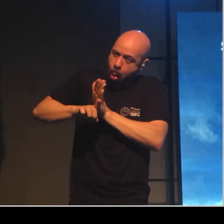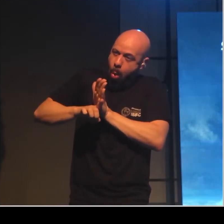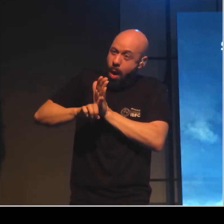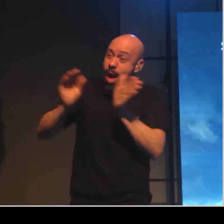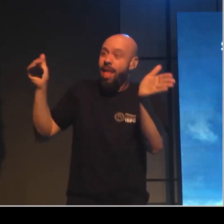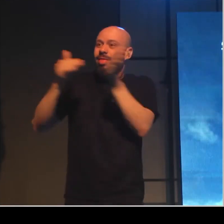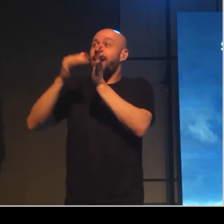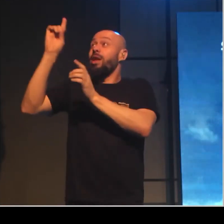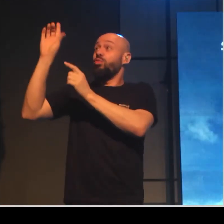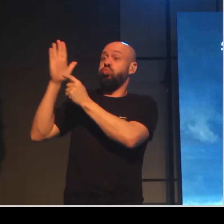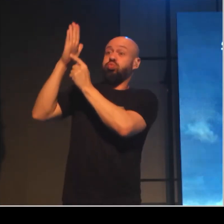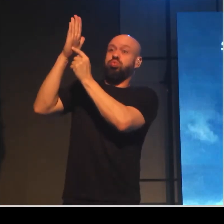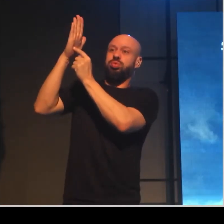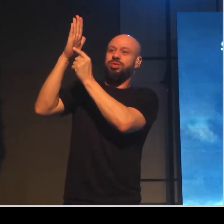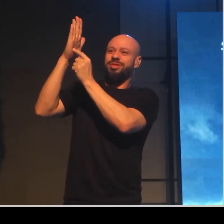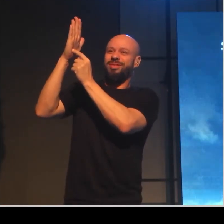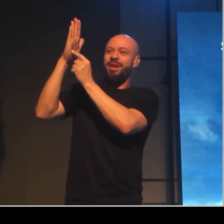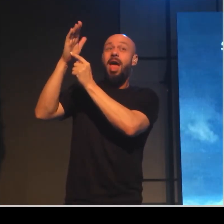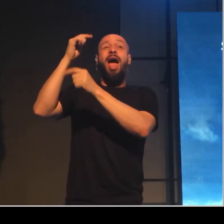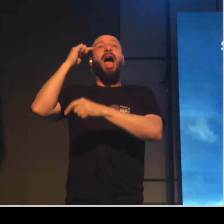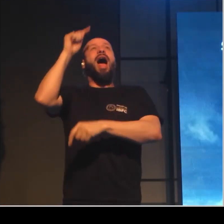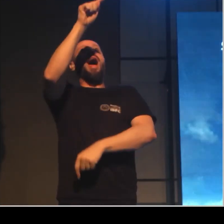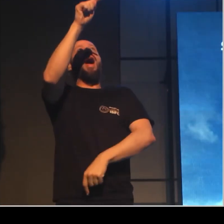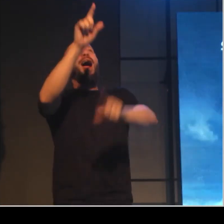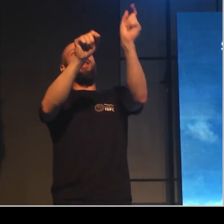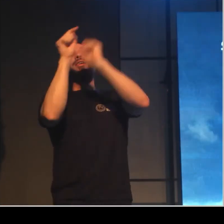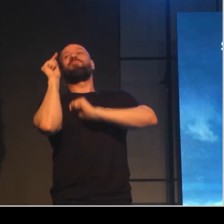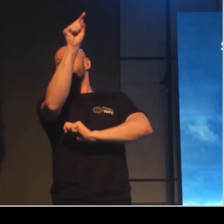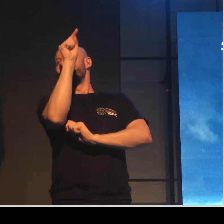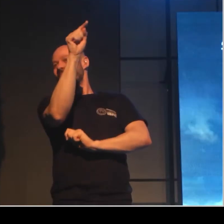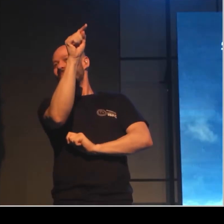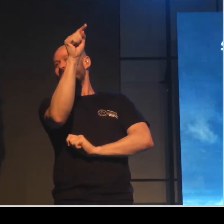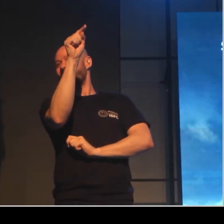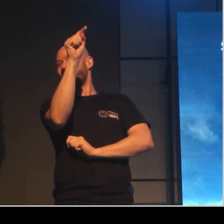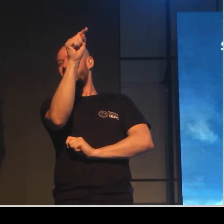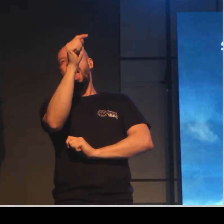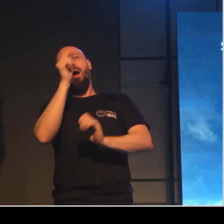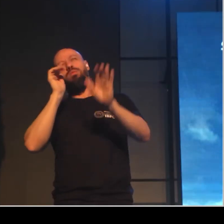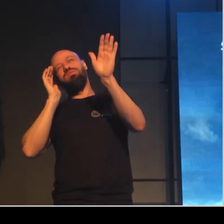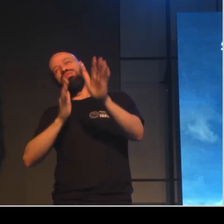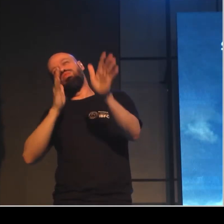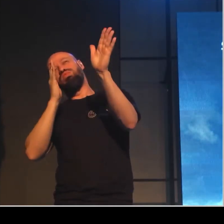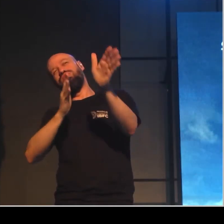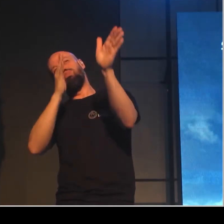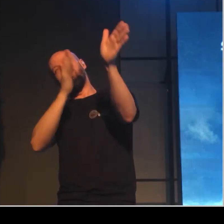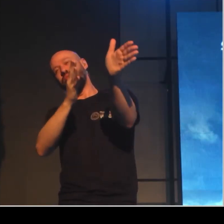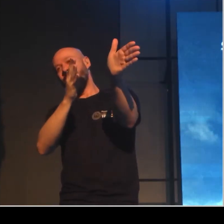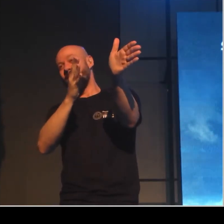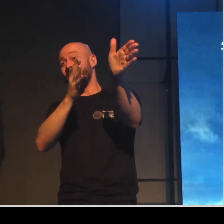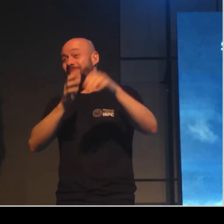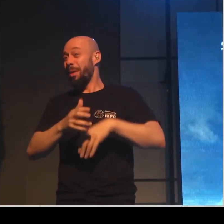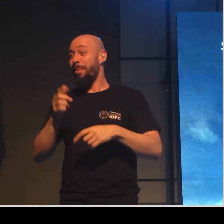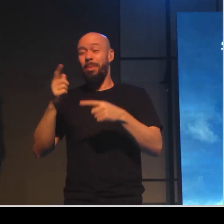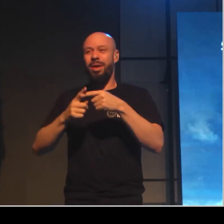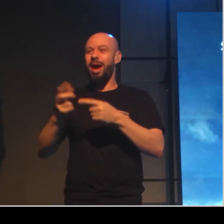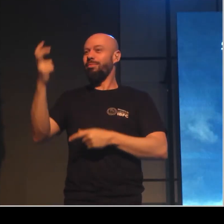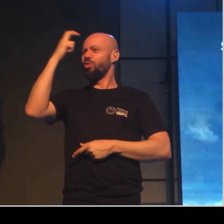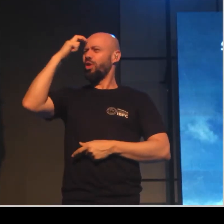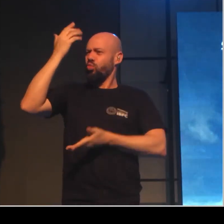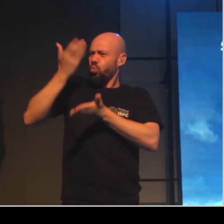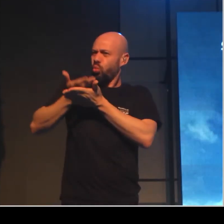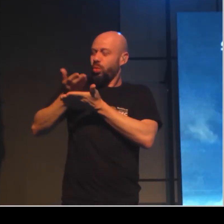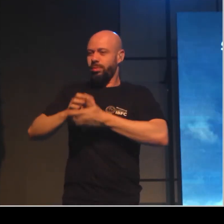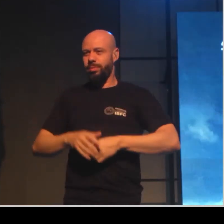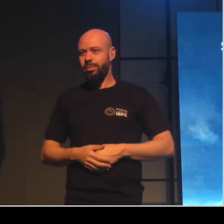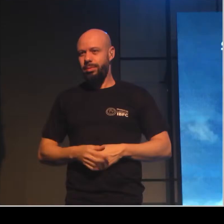E chegou um momento em que eles decidiram fazer uma viagem. E a gente pensa que eles foram ali na rodoviária,